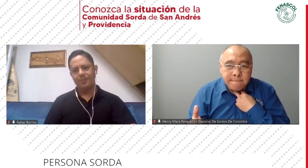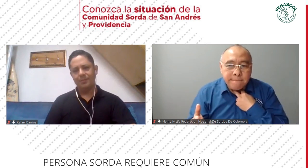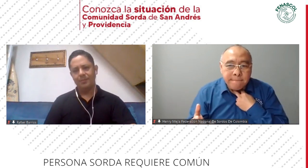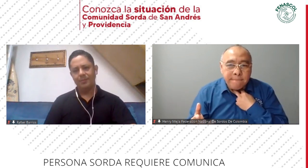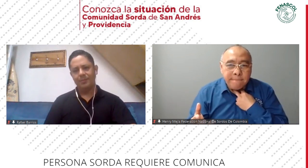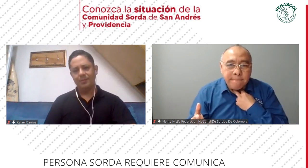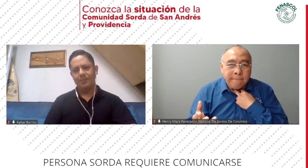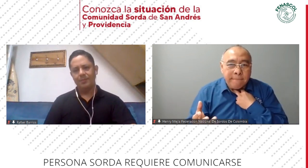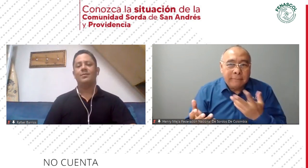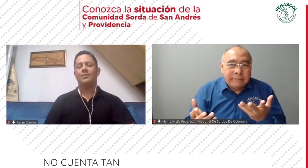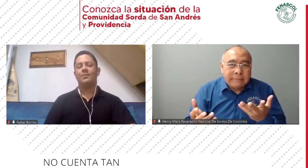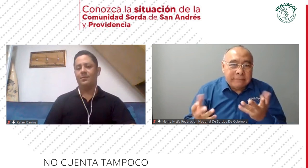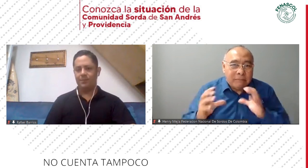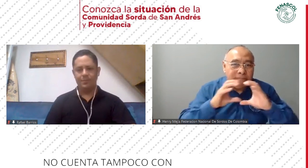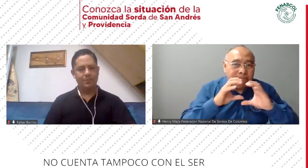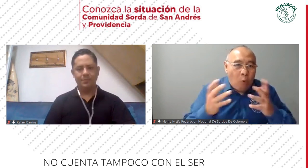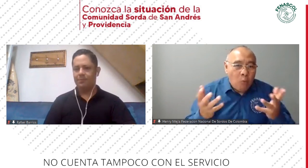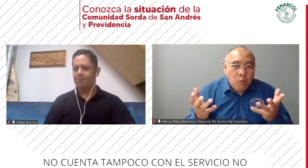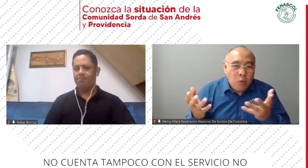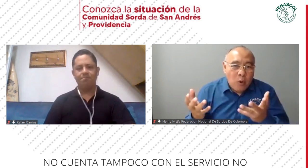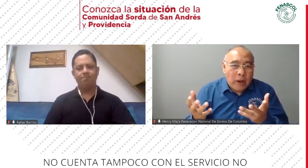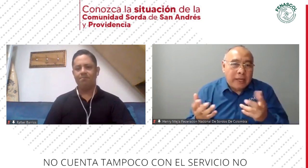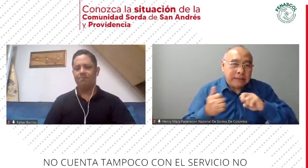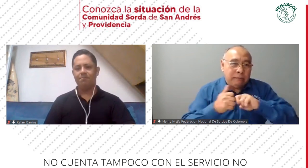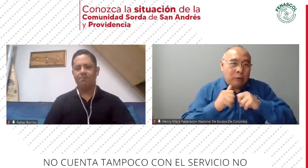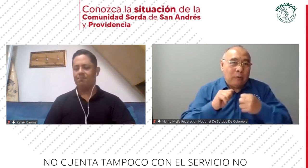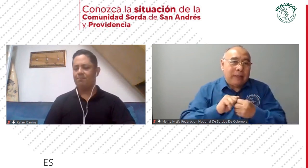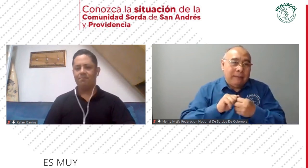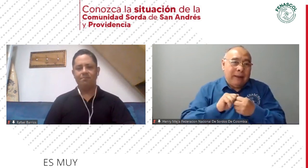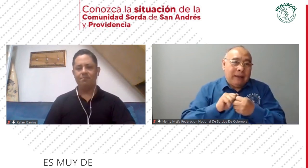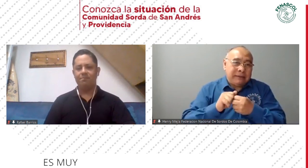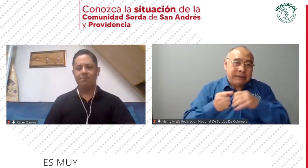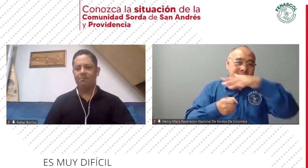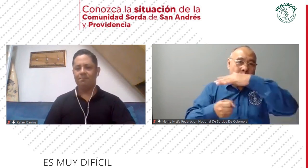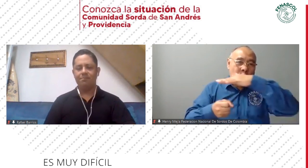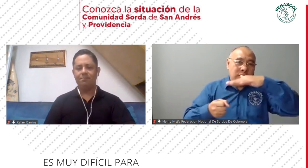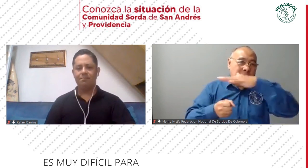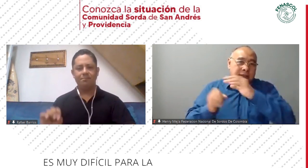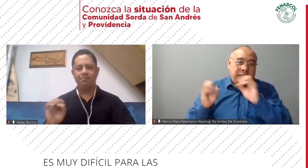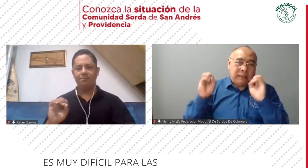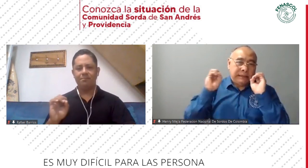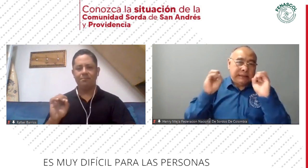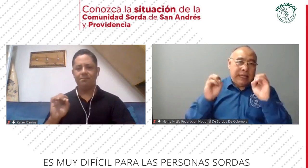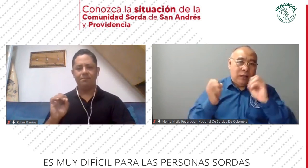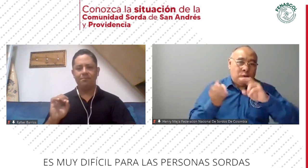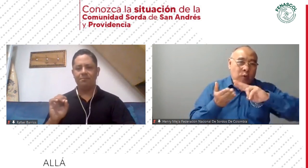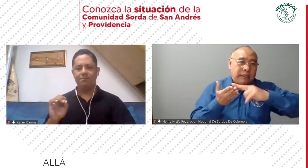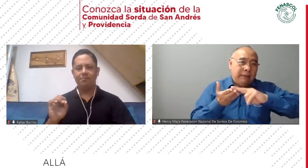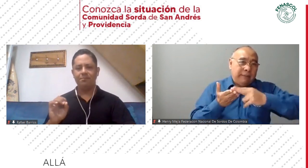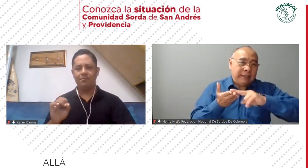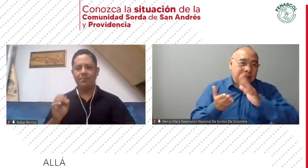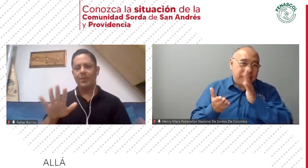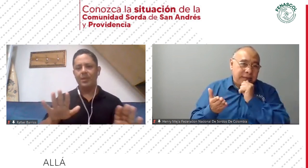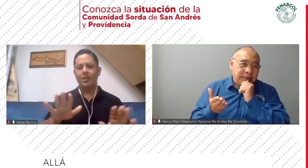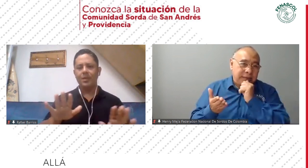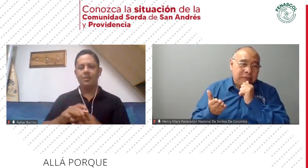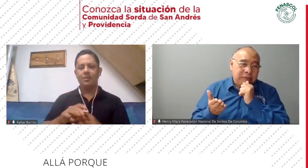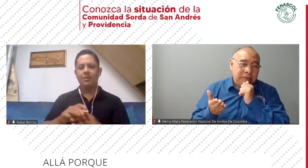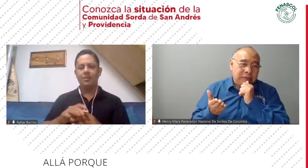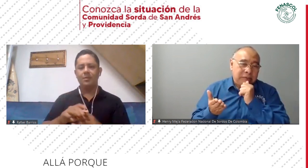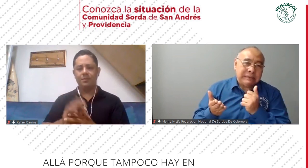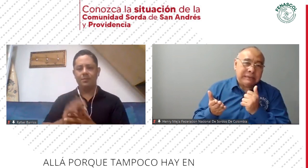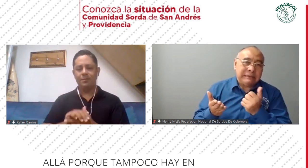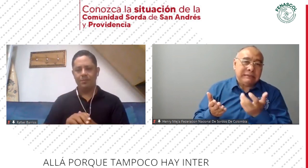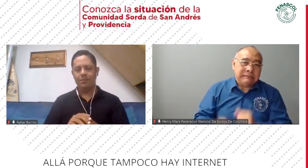comunicarse no cuenta tampoco con el servicio no es muy difícil para las personas sordas allá porque tampoco